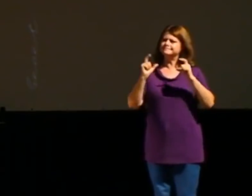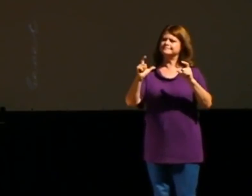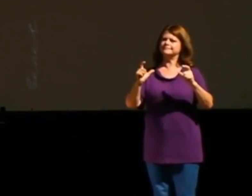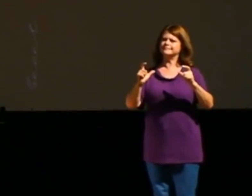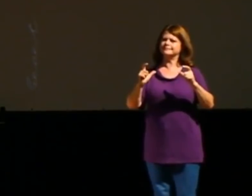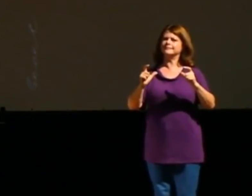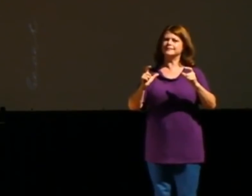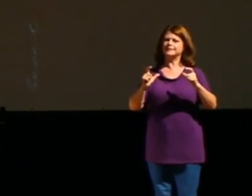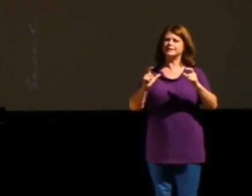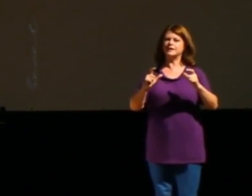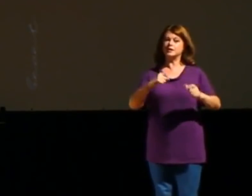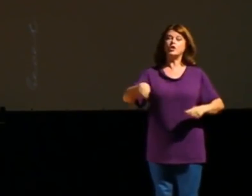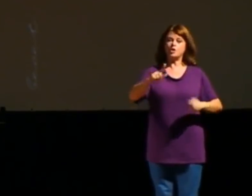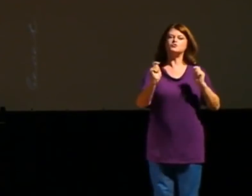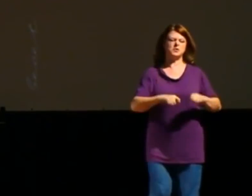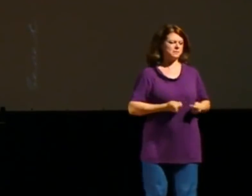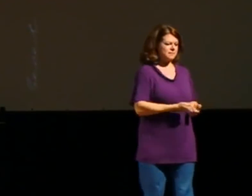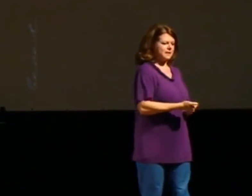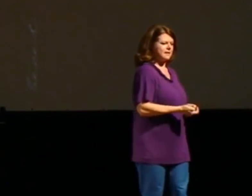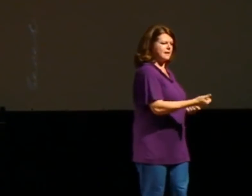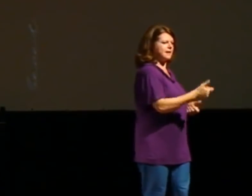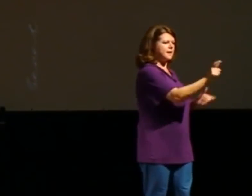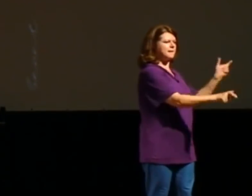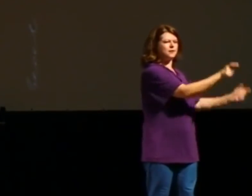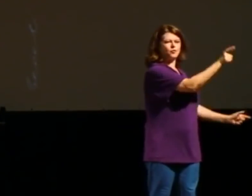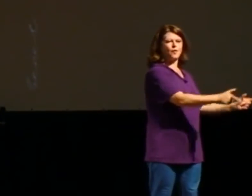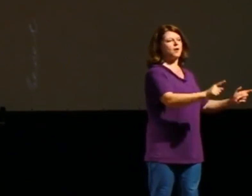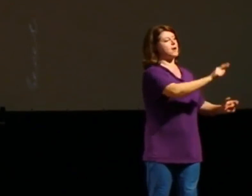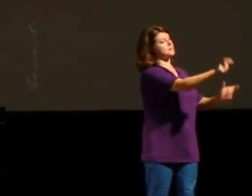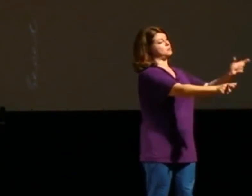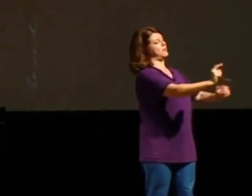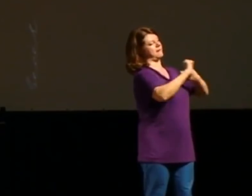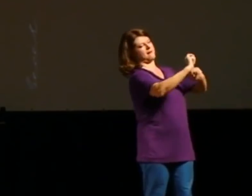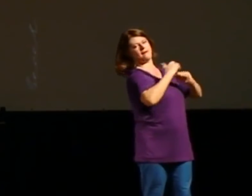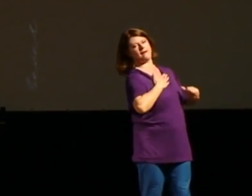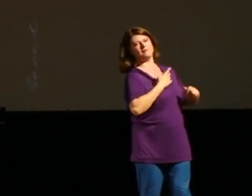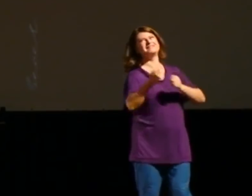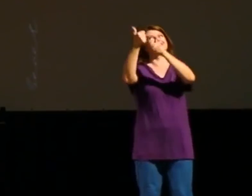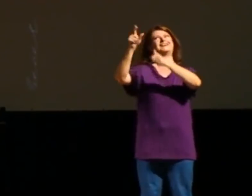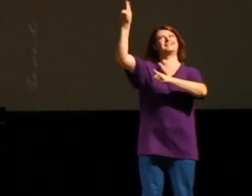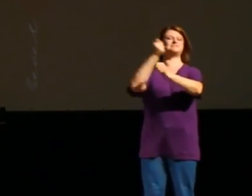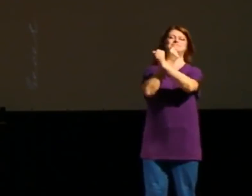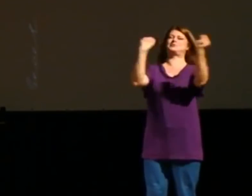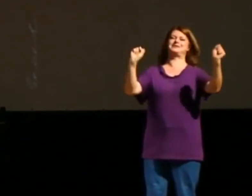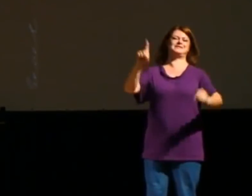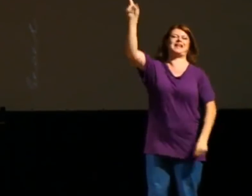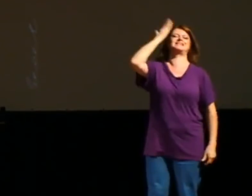mas não engana o Senhor. Porque diante de Deus, todas as coisas estão o quê? Transparentes. E por que que nós